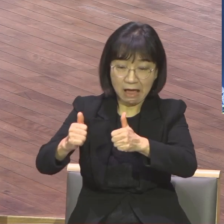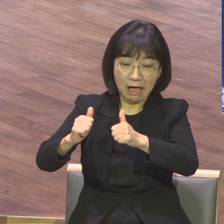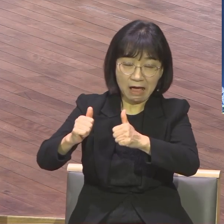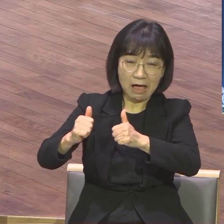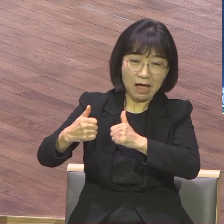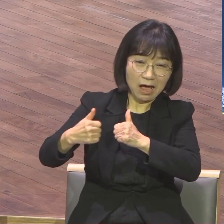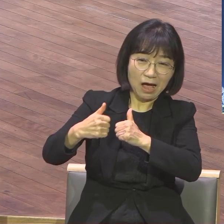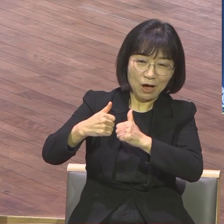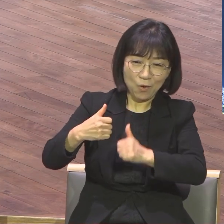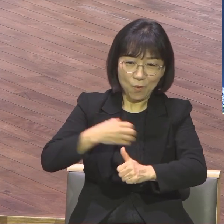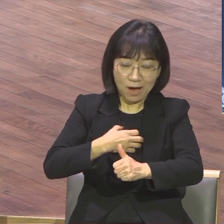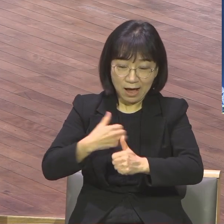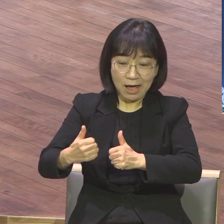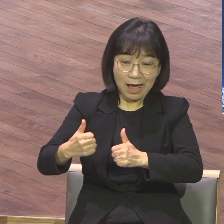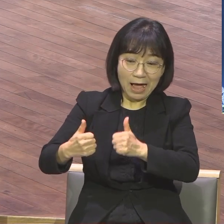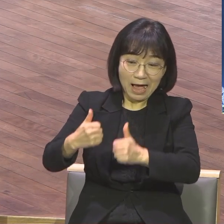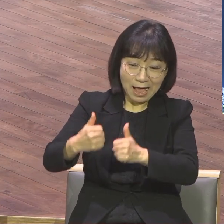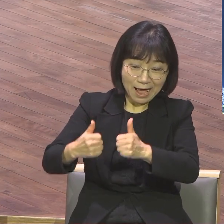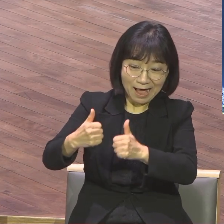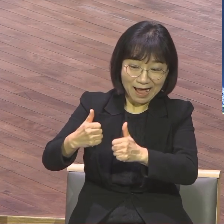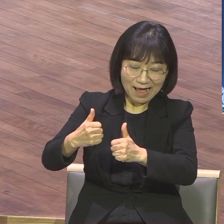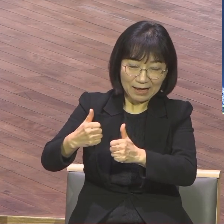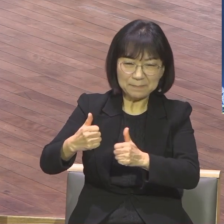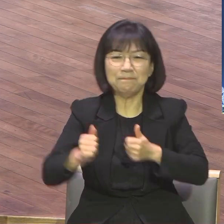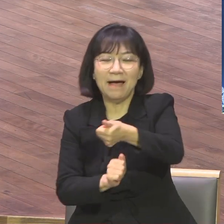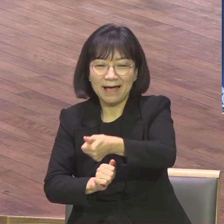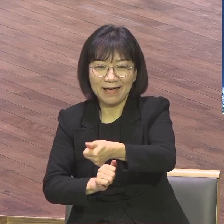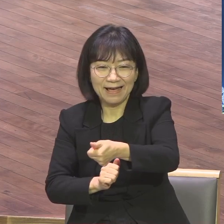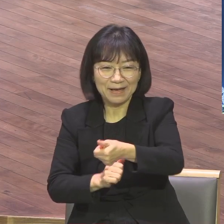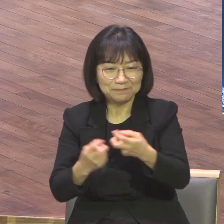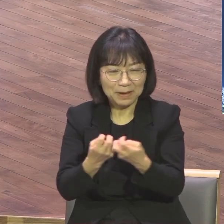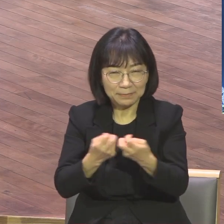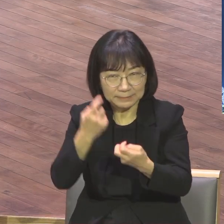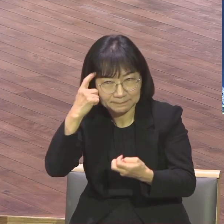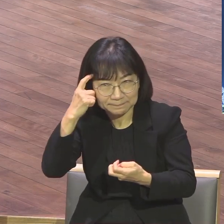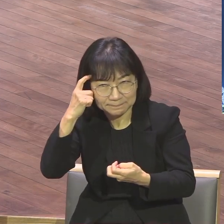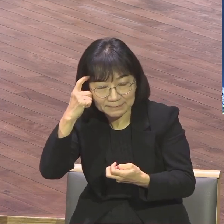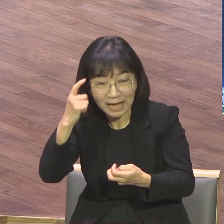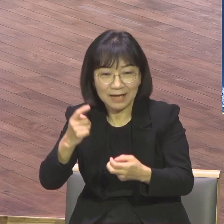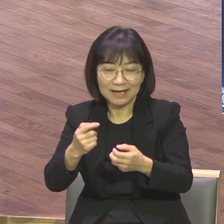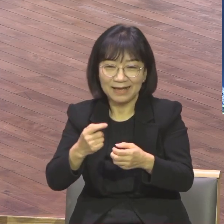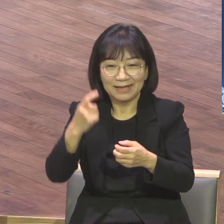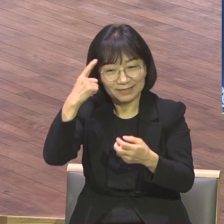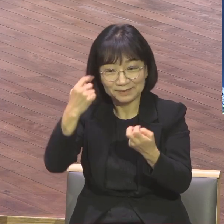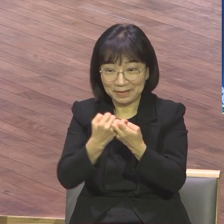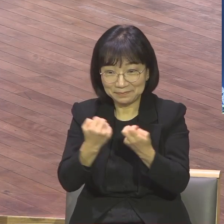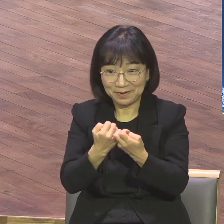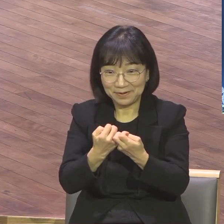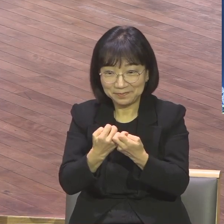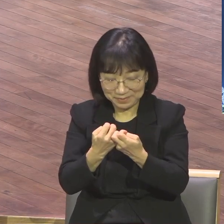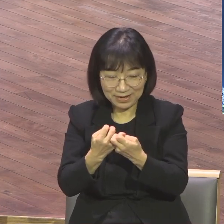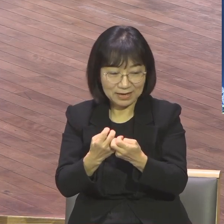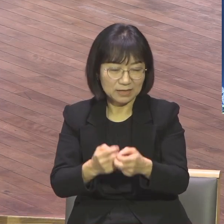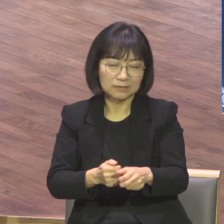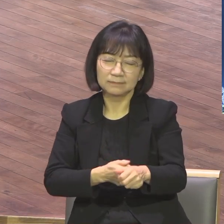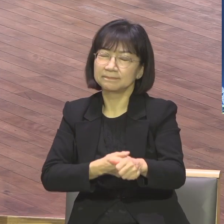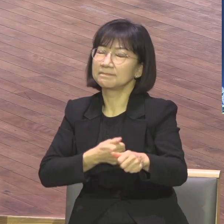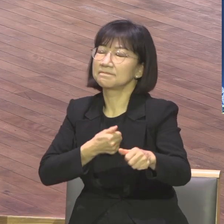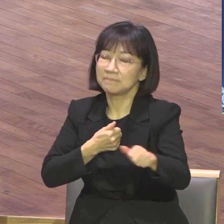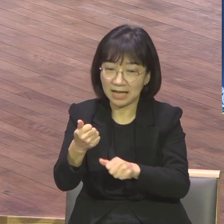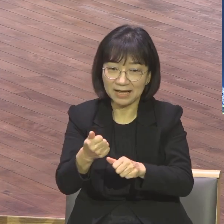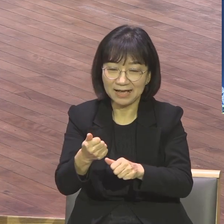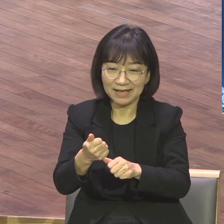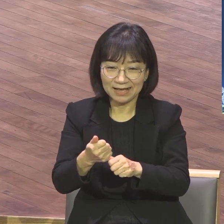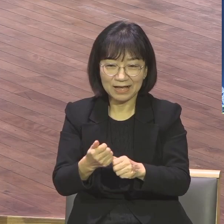이 성부수를 던지는 게 중요하지요. 이 성부수를 잘 맞추어서 타이밍을 잘 맞춰서